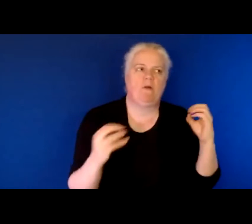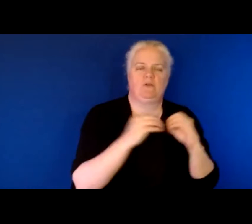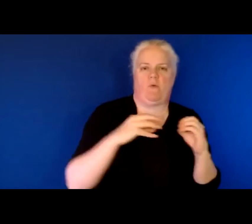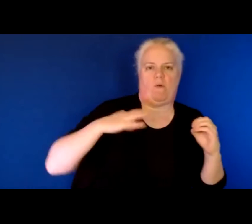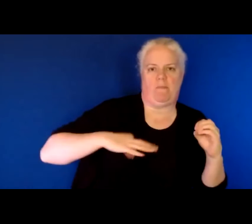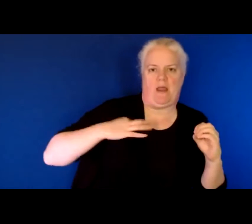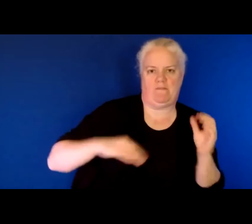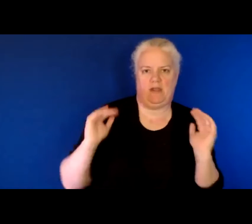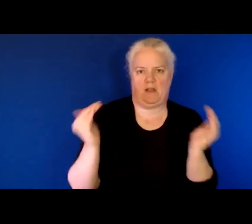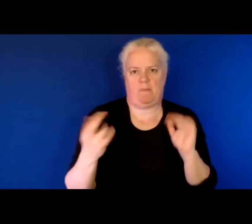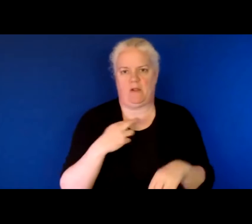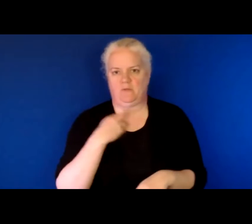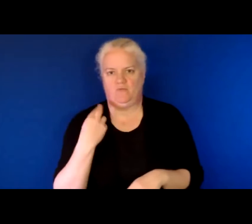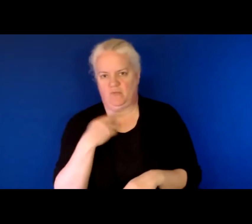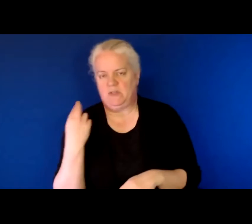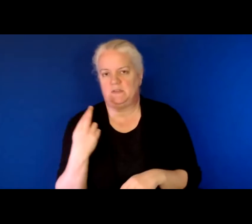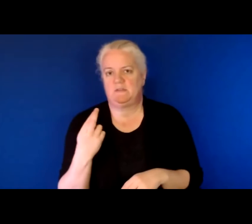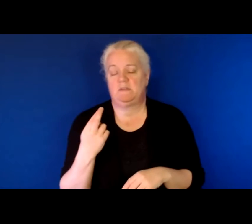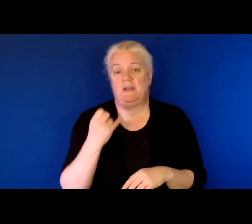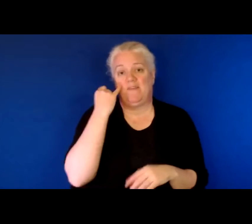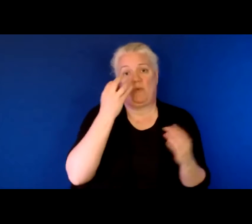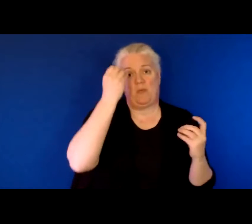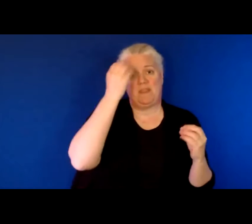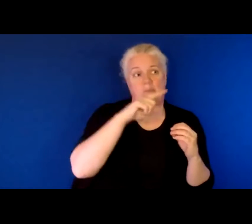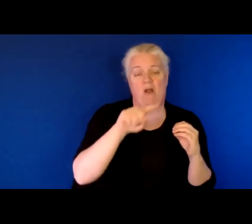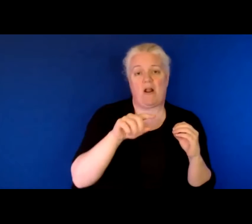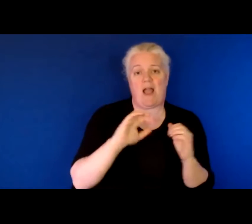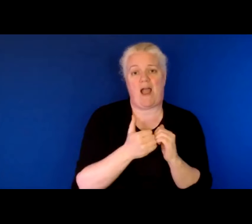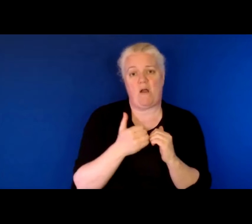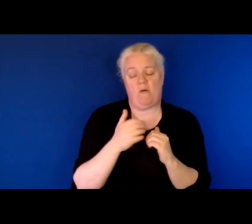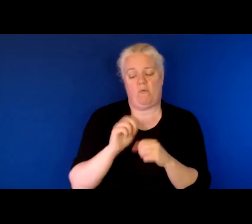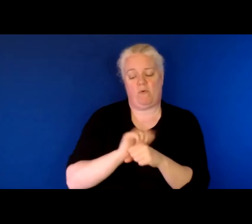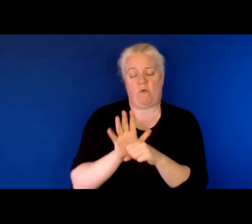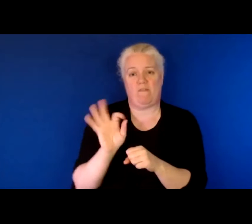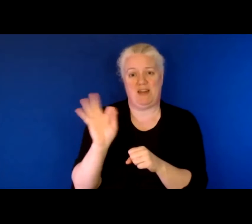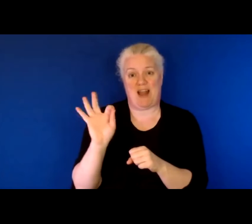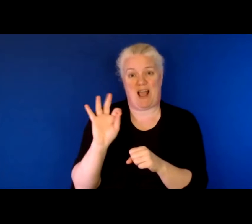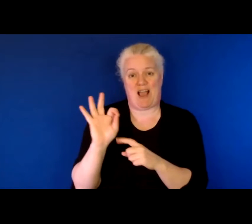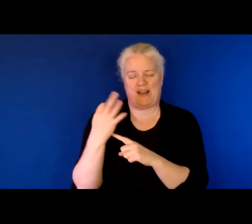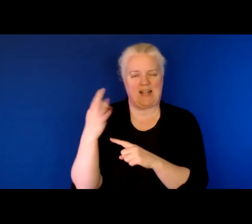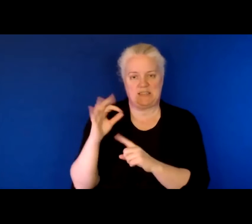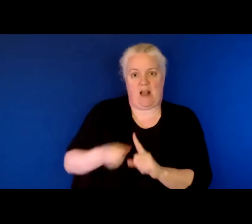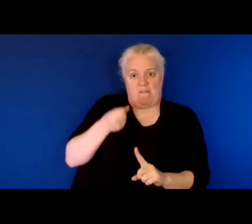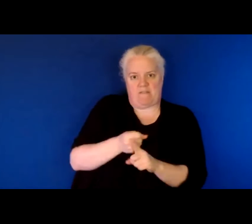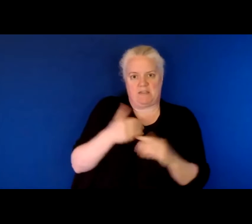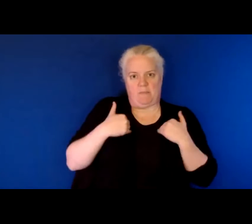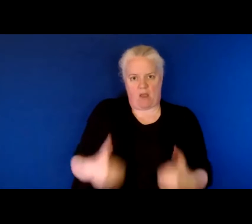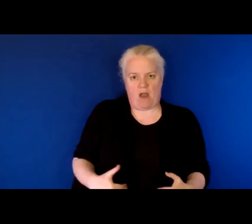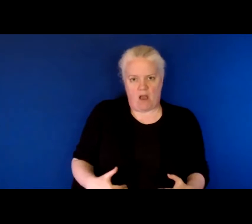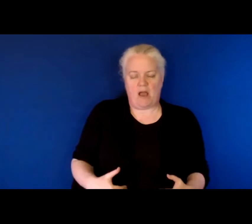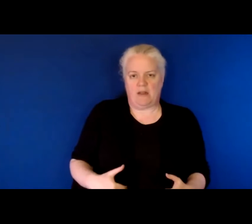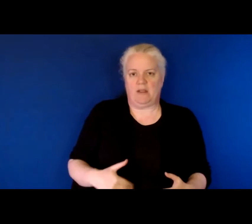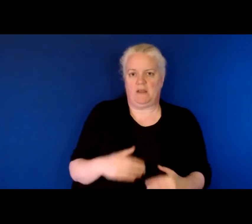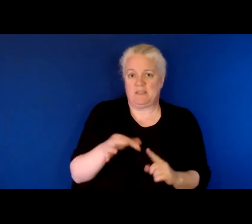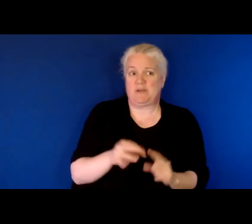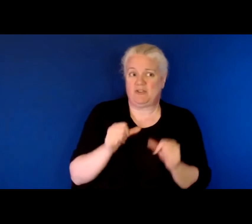担心有副作用，那它们的副作用是远小于你是去自己去